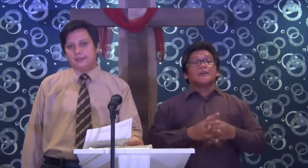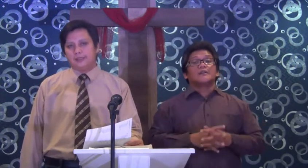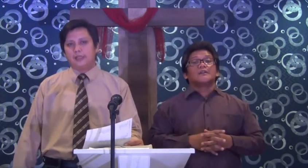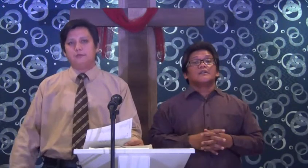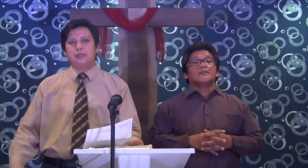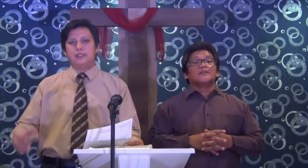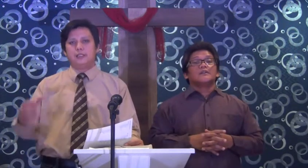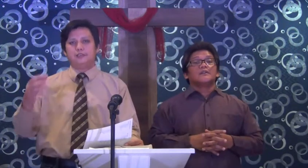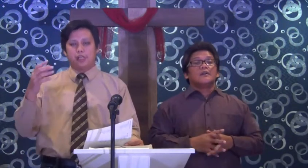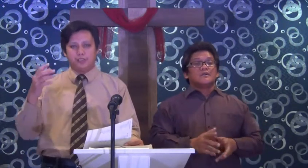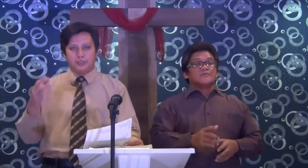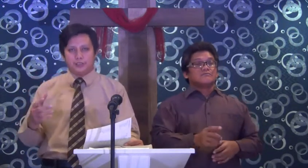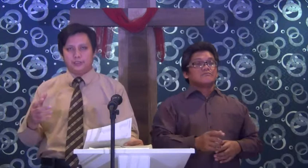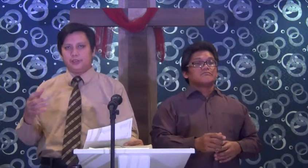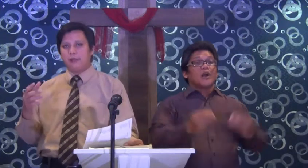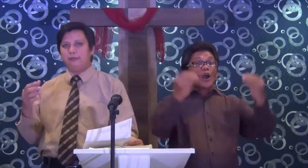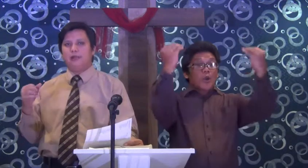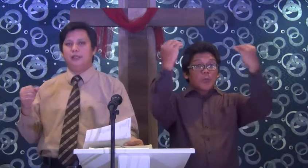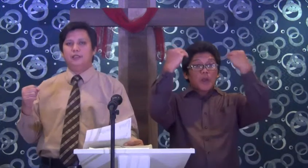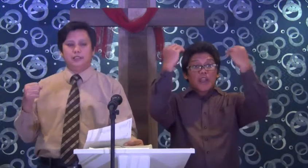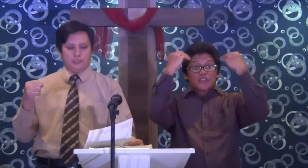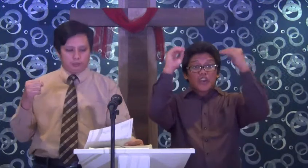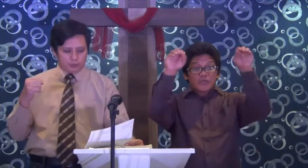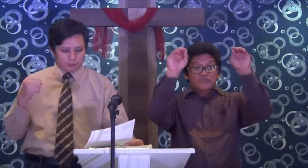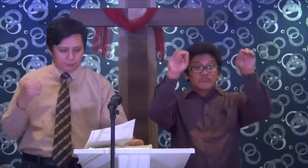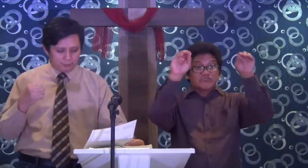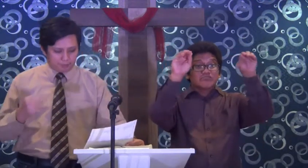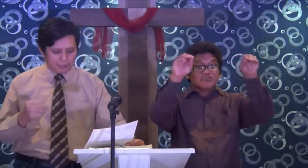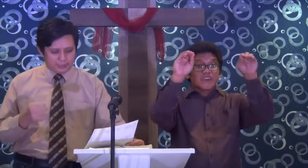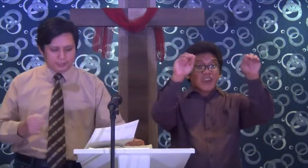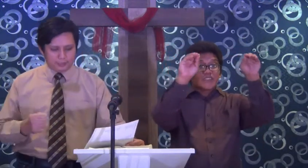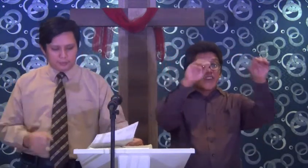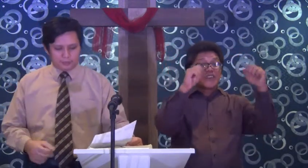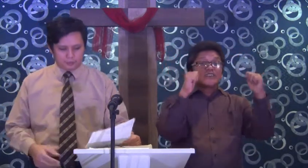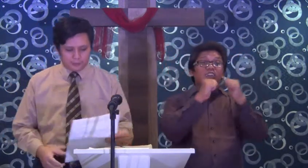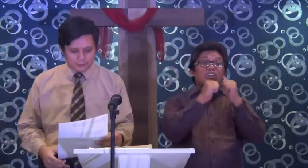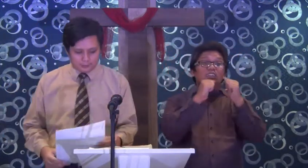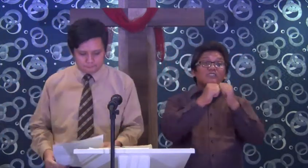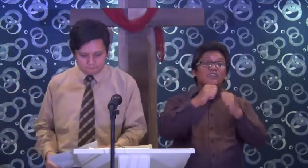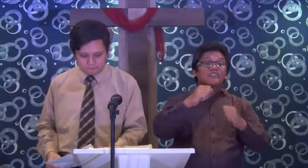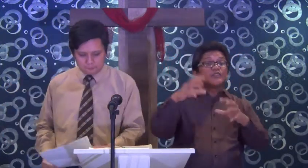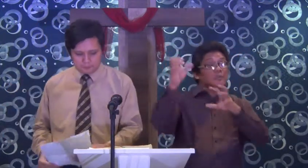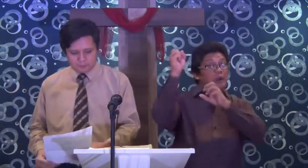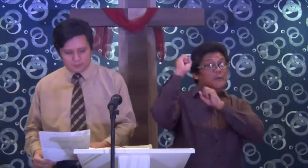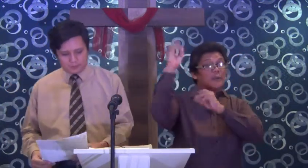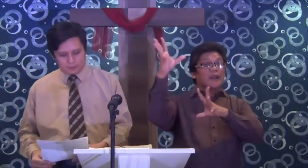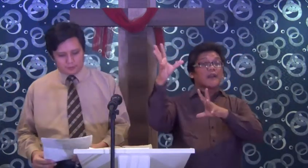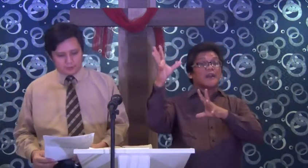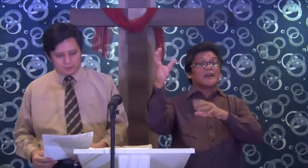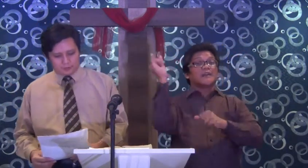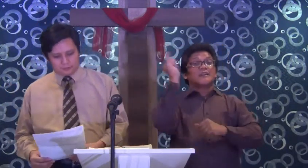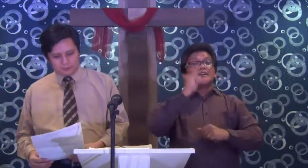Dia mengajarkan banyak janji-janji Bapa yang begitu melimpah di dalam kehidupan kita,